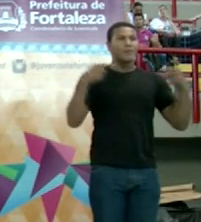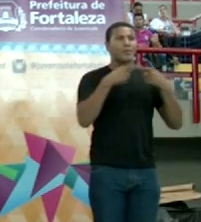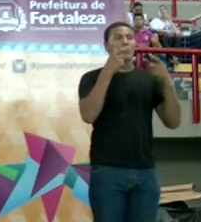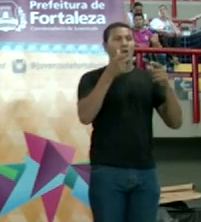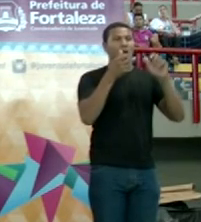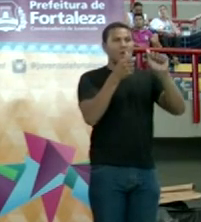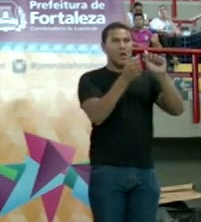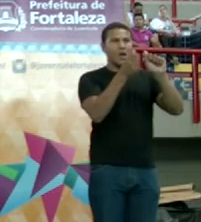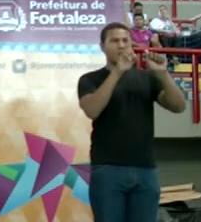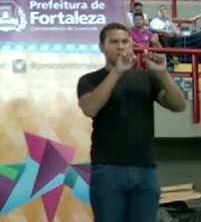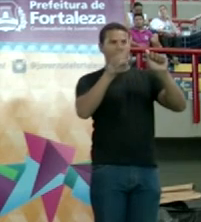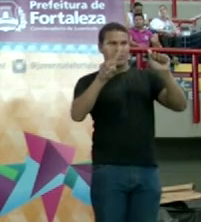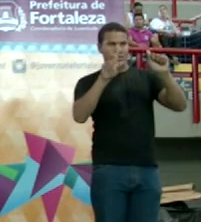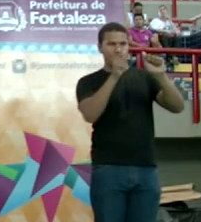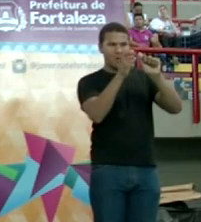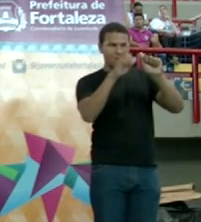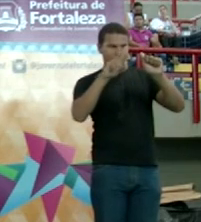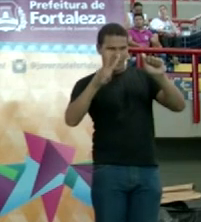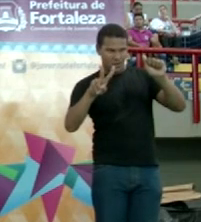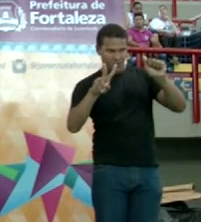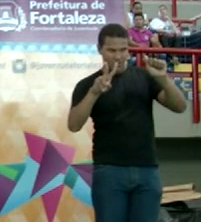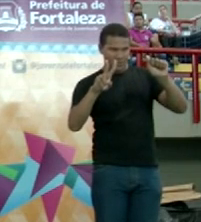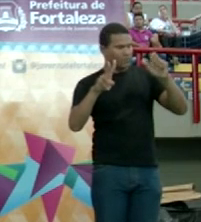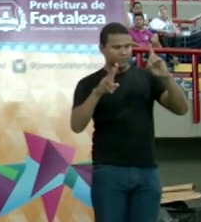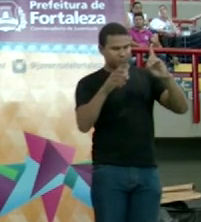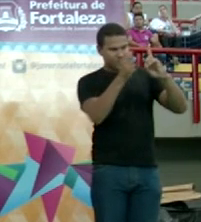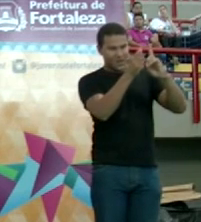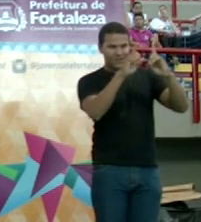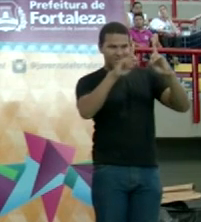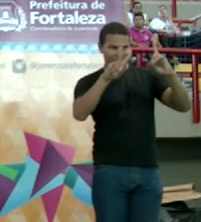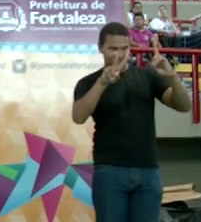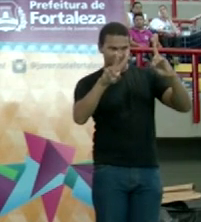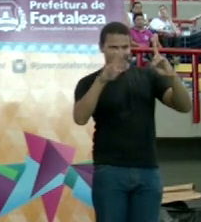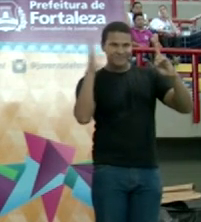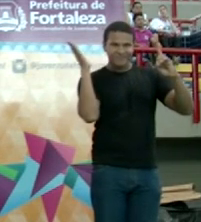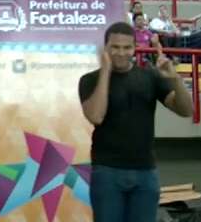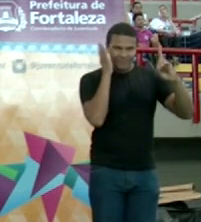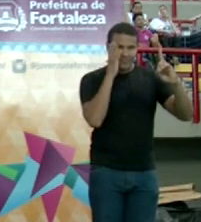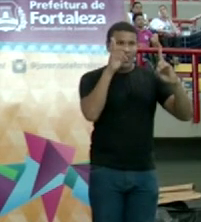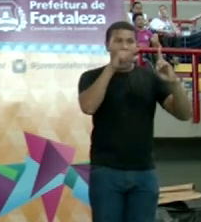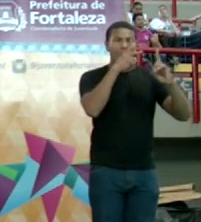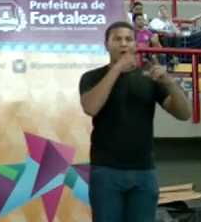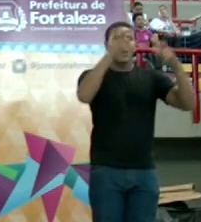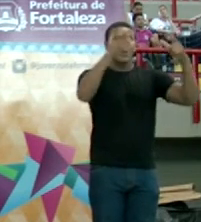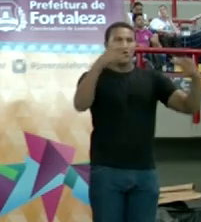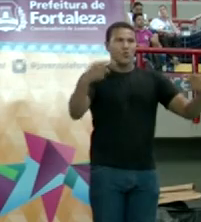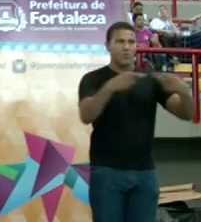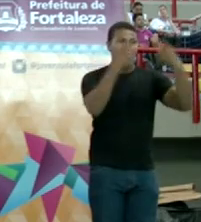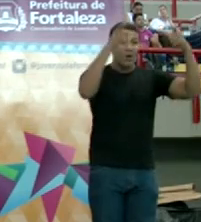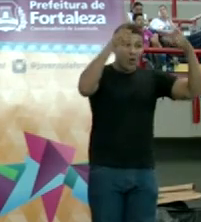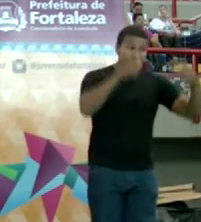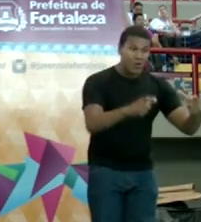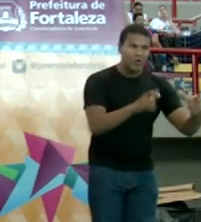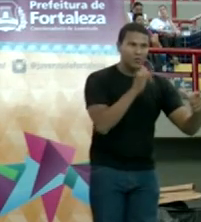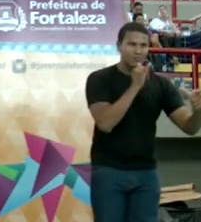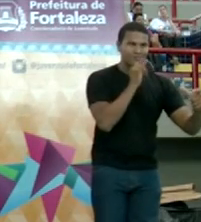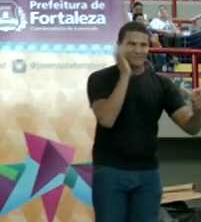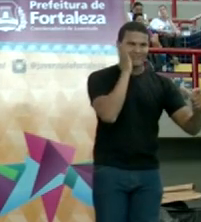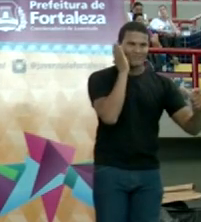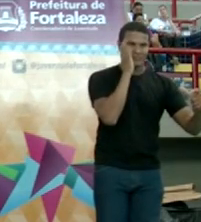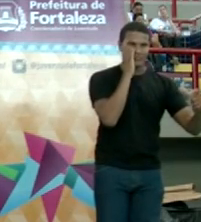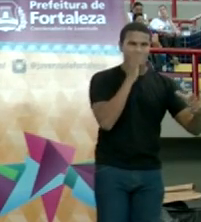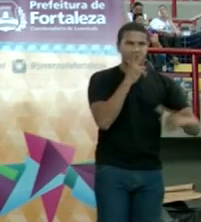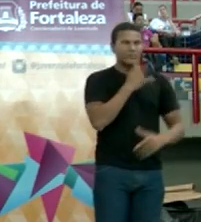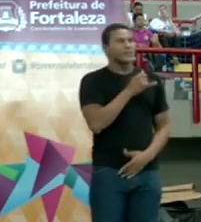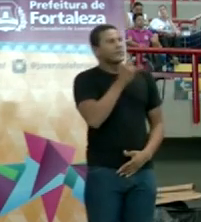Eu só devo usar com sentido de lugar. Você diz assim, a situação da política brasileira